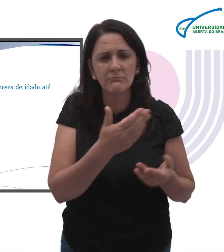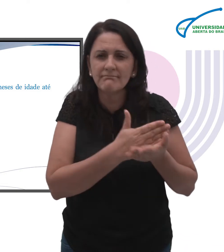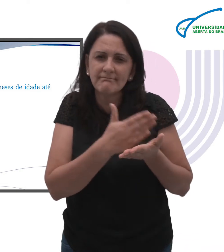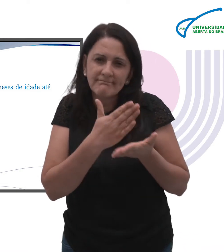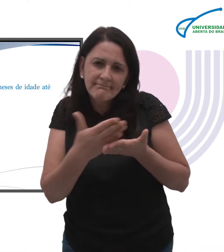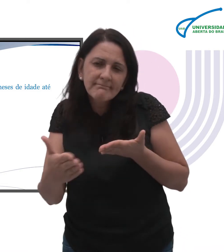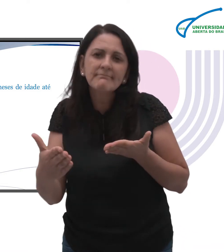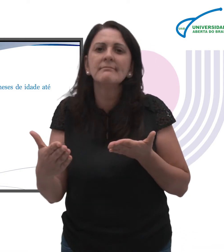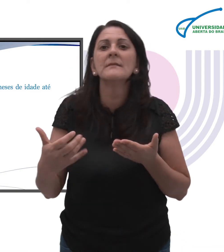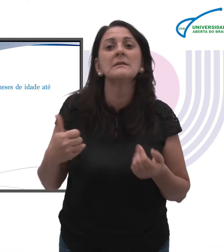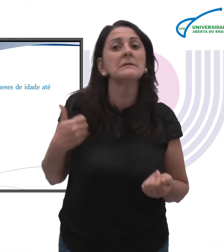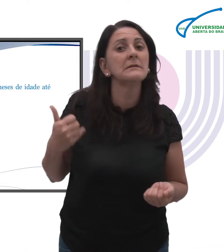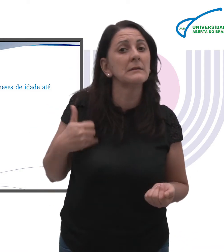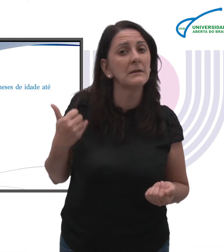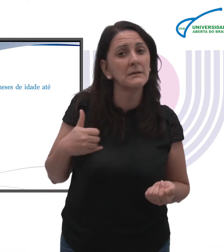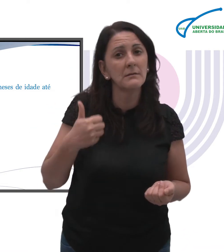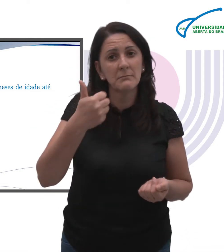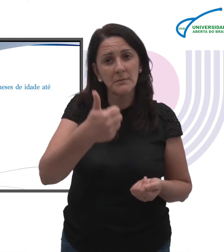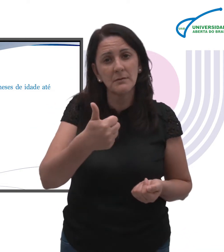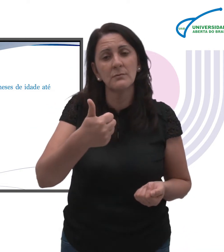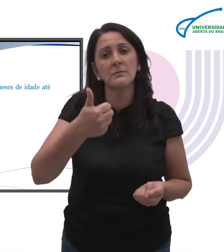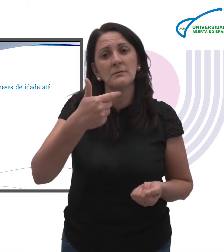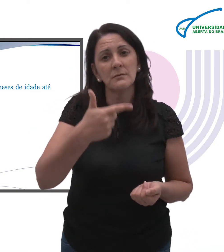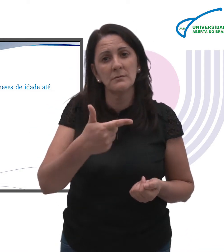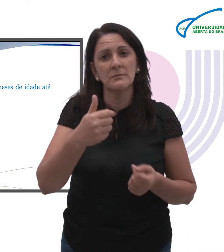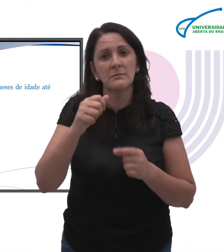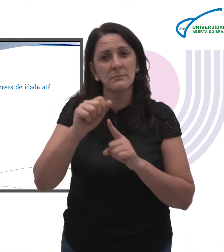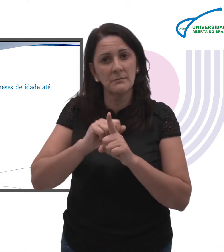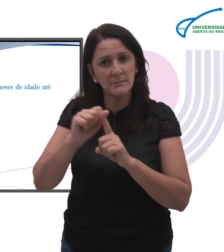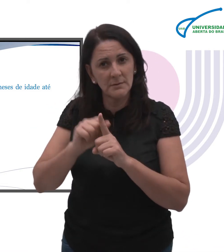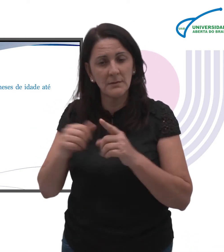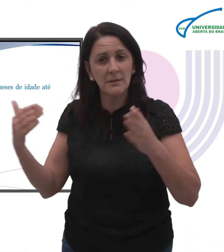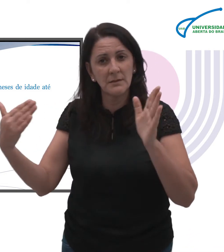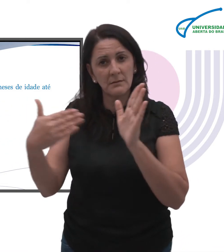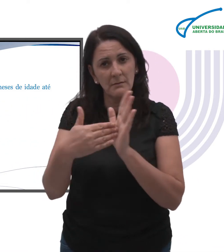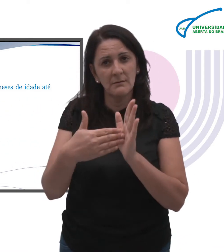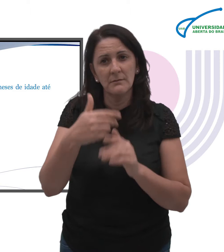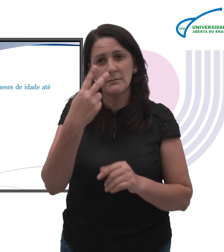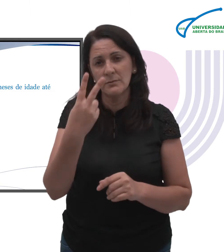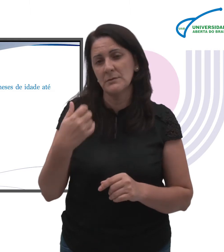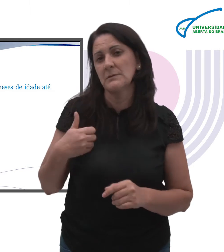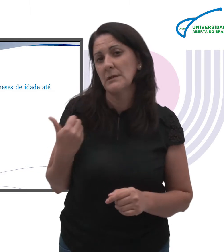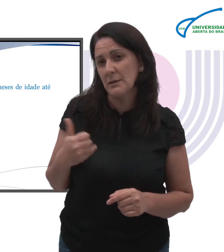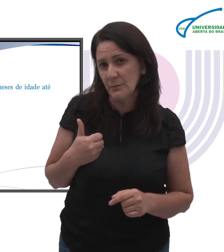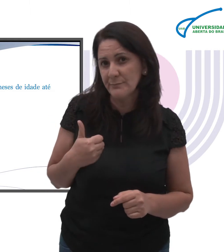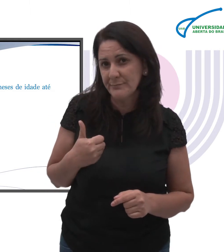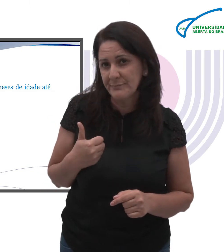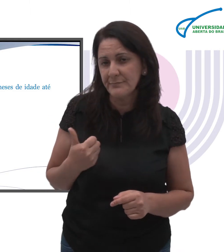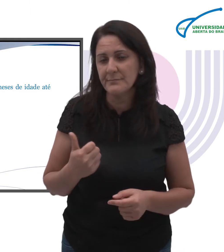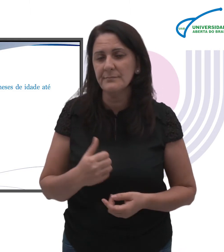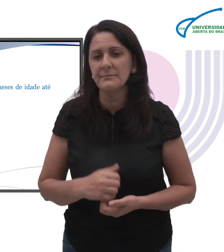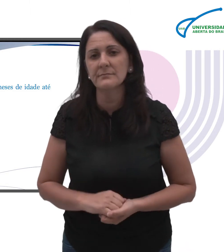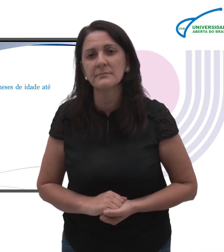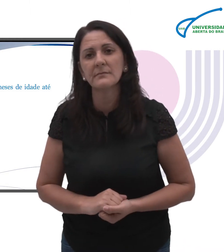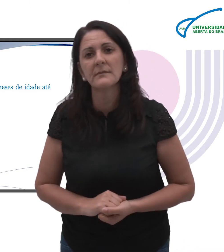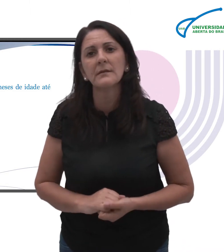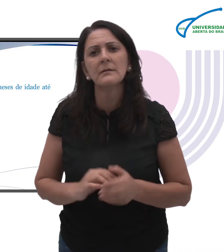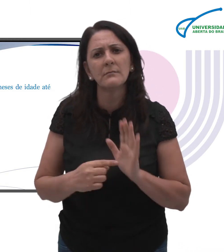O estágio de um sinal se inicia por volta dos 12 meses de idade até aproximadamente